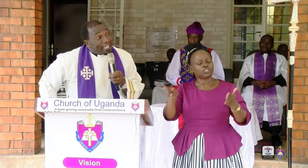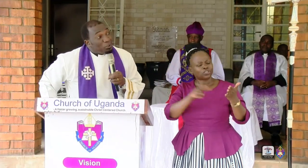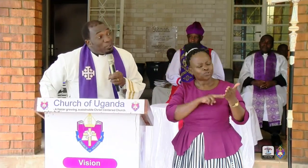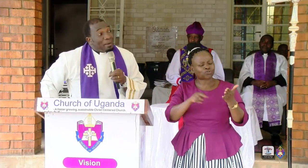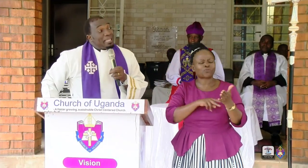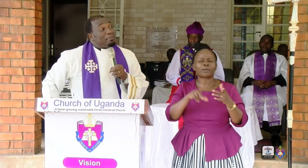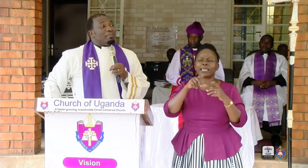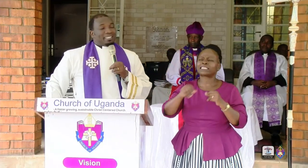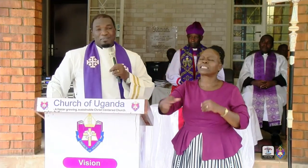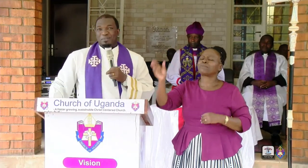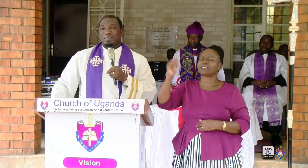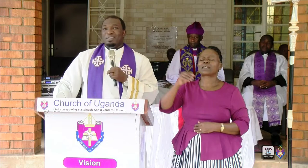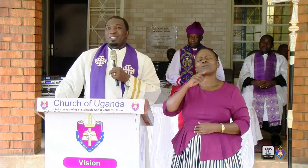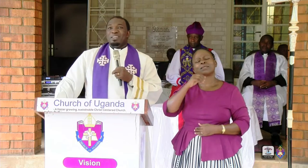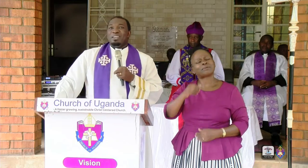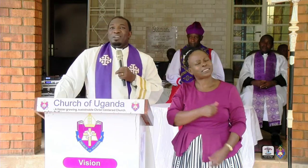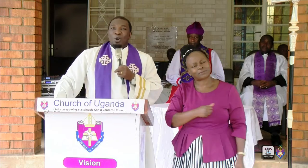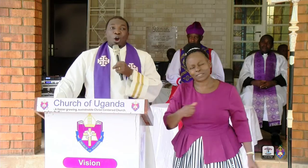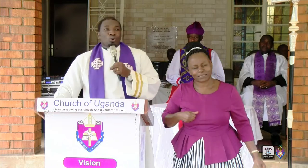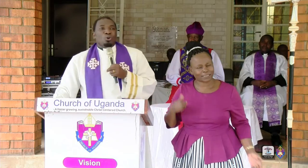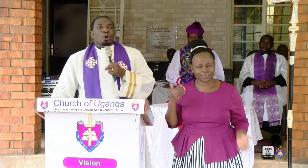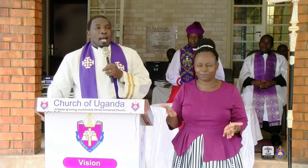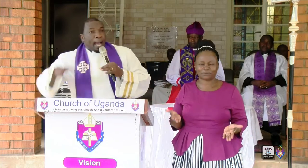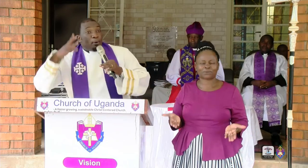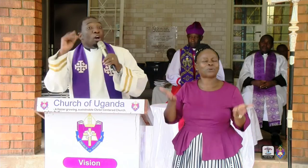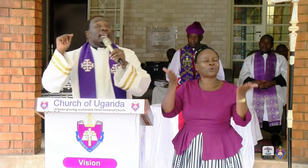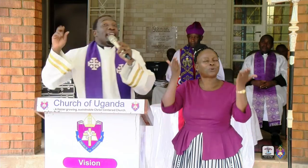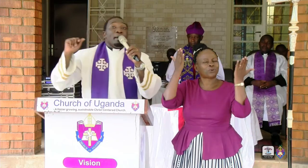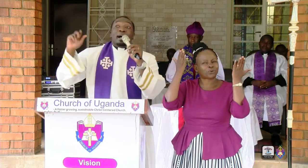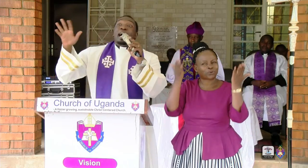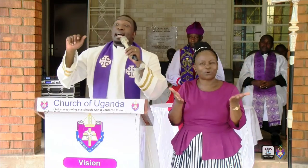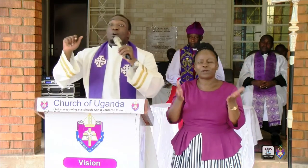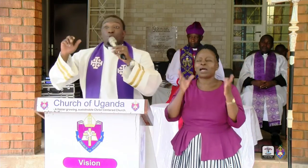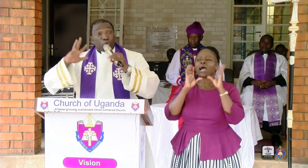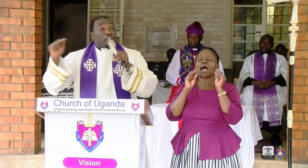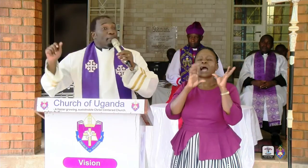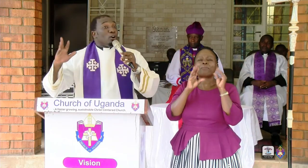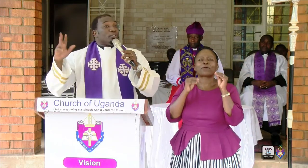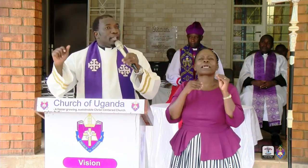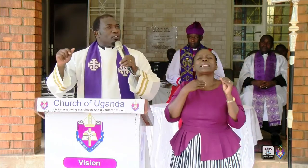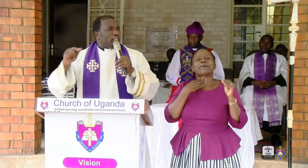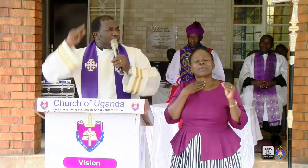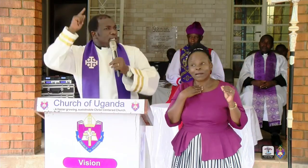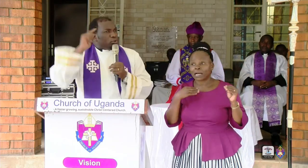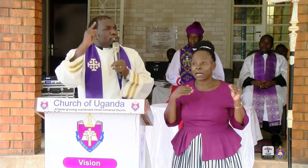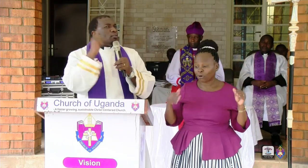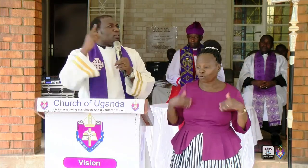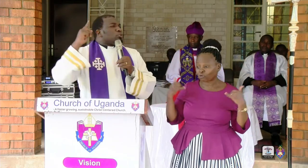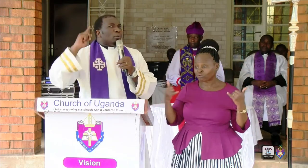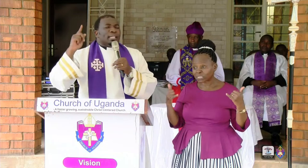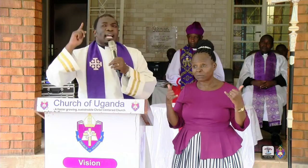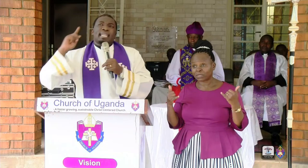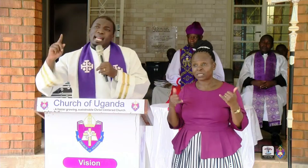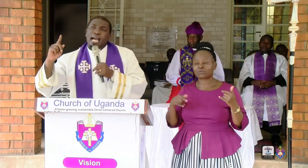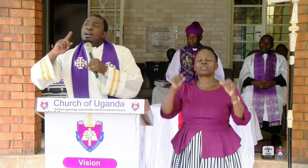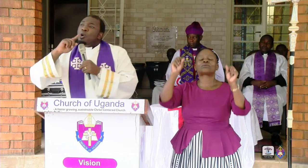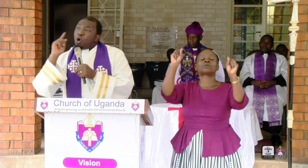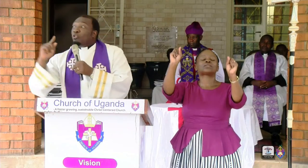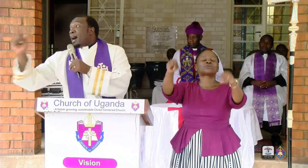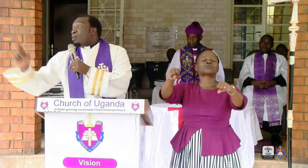cha Katonda banyabo ne basebo. Olu. Abogera bye baagala okutucha mulo obuchamuzi. Tujja kuba tusobolera